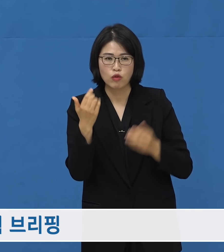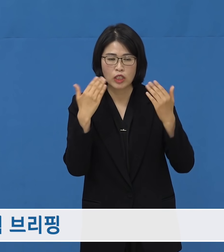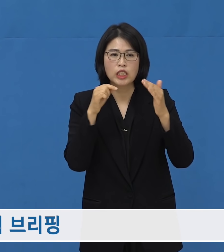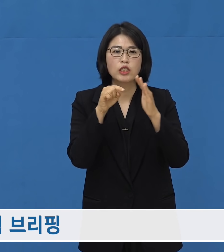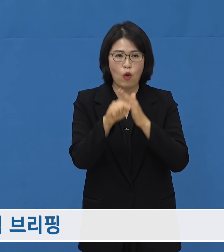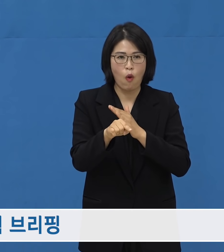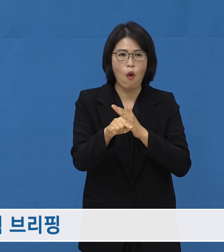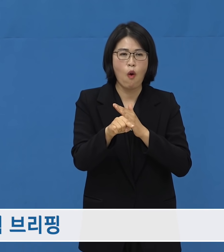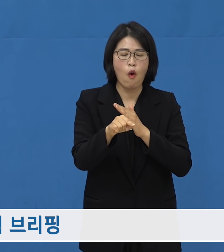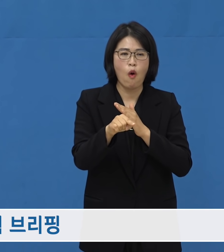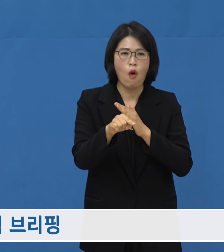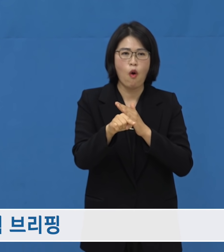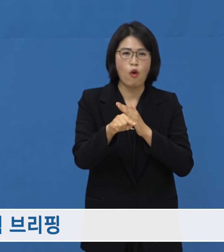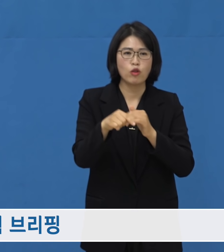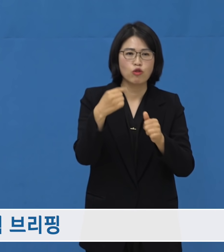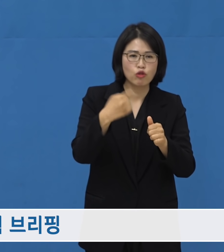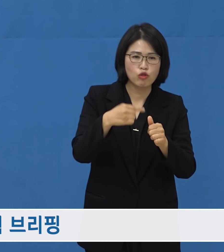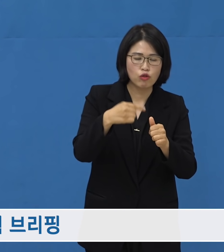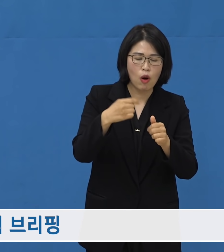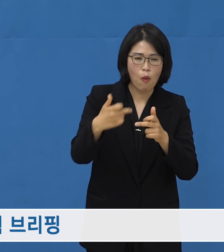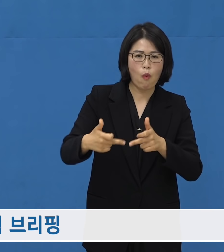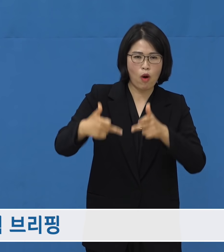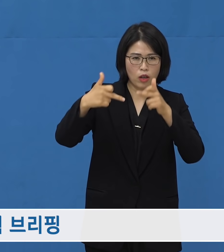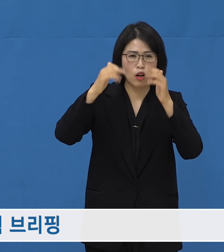등교 수업과 원격 수업이